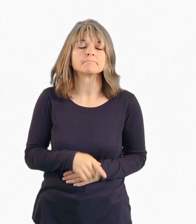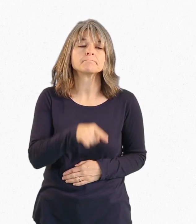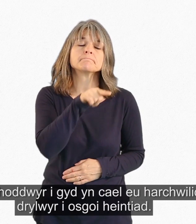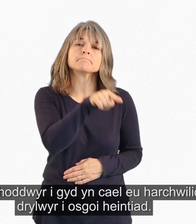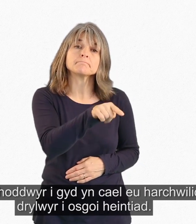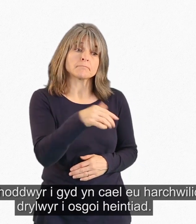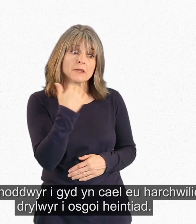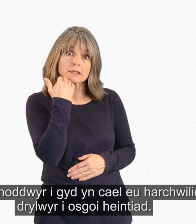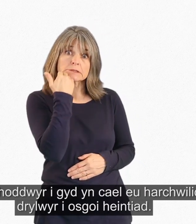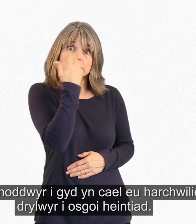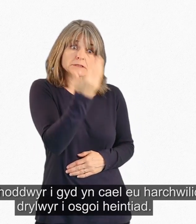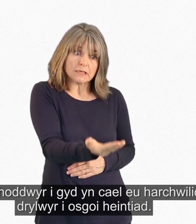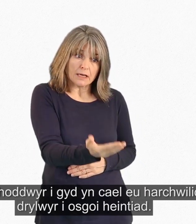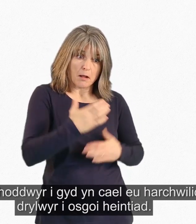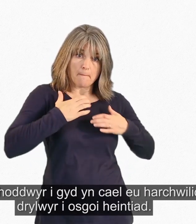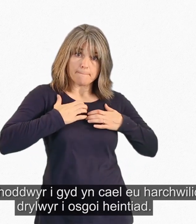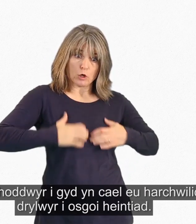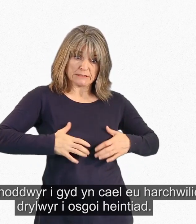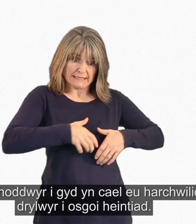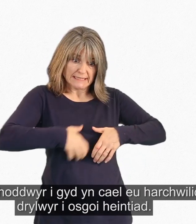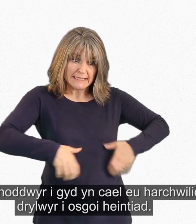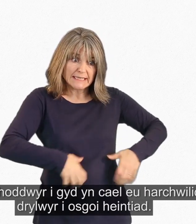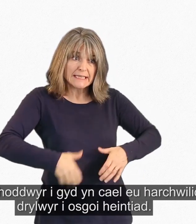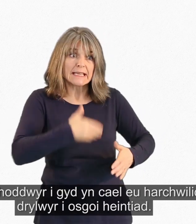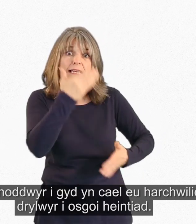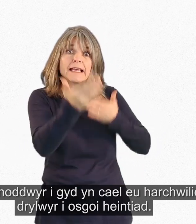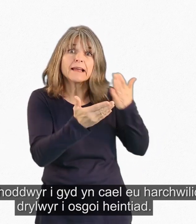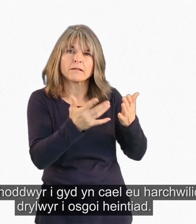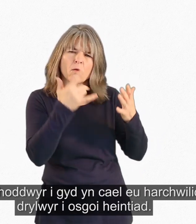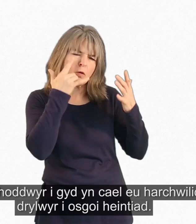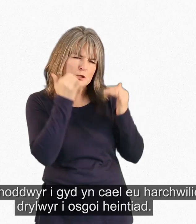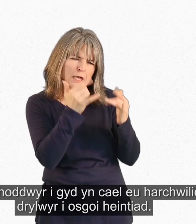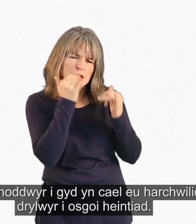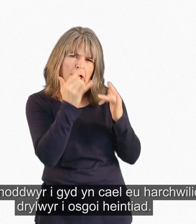Mae'r rhoddwyr i gyd yn cael ei harchwylion drylwyr i osgoi heintiaid.